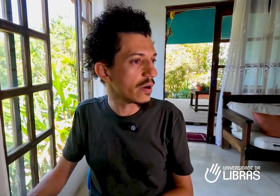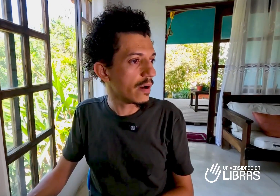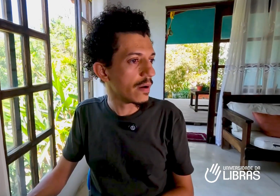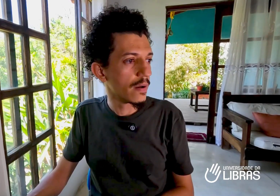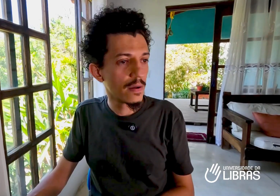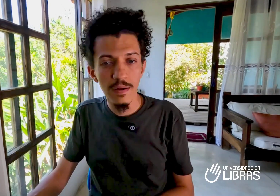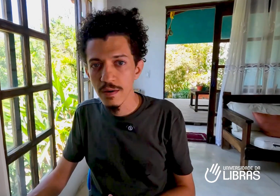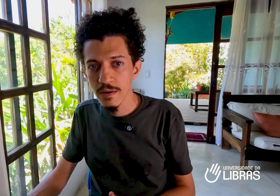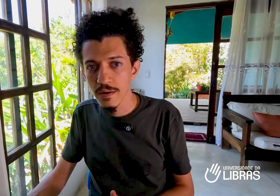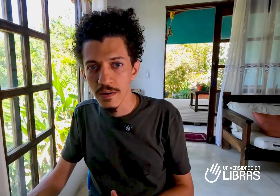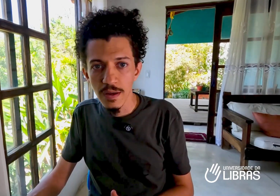ó.